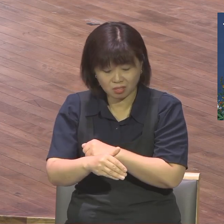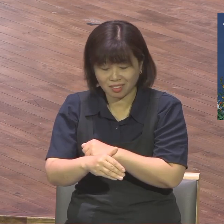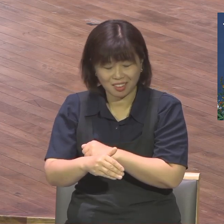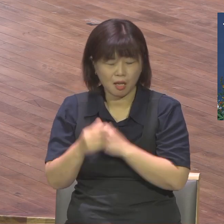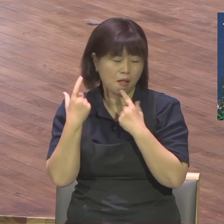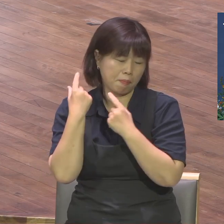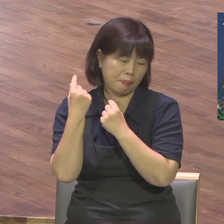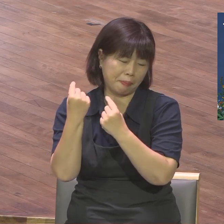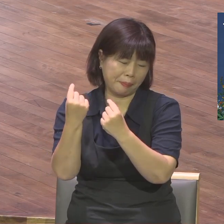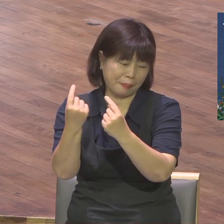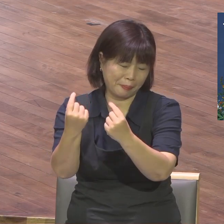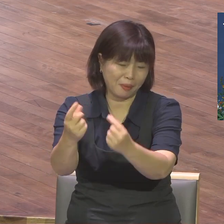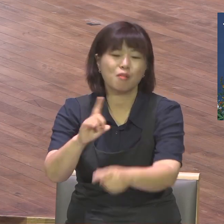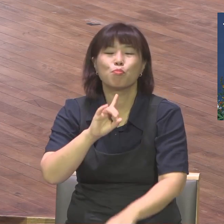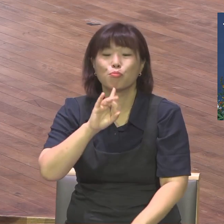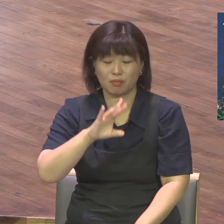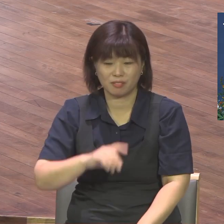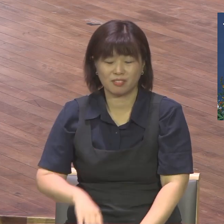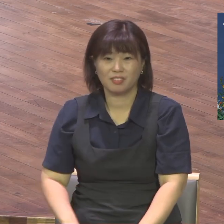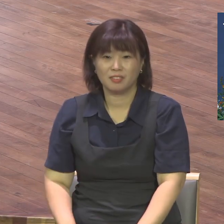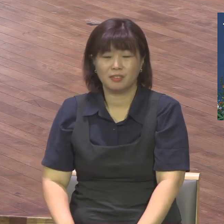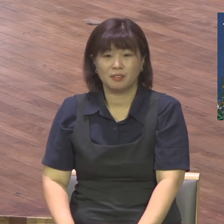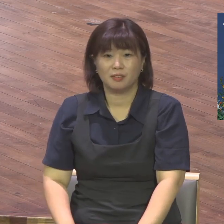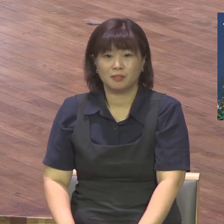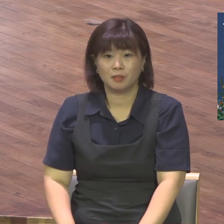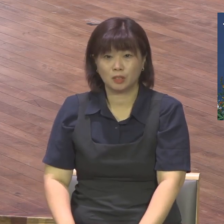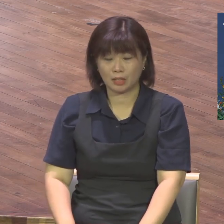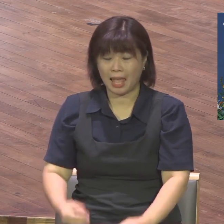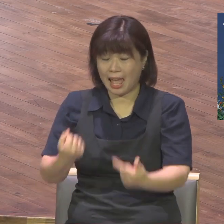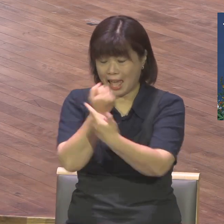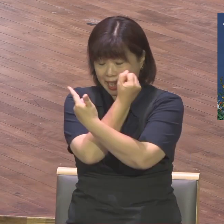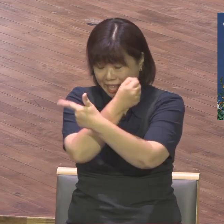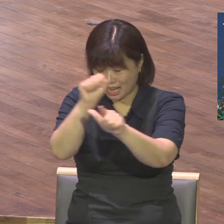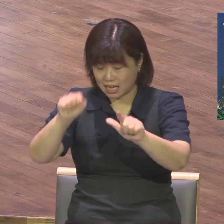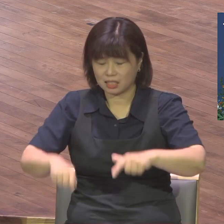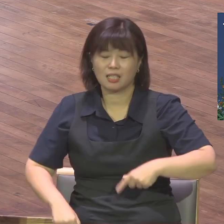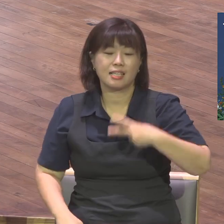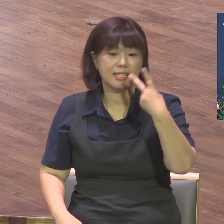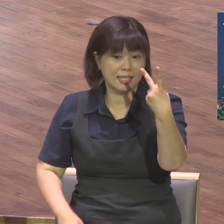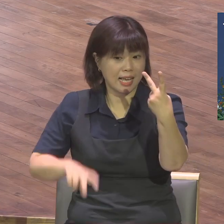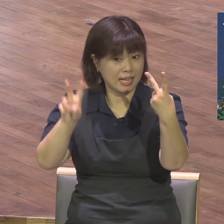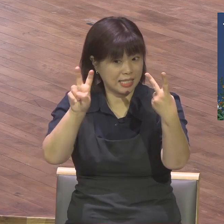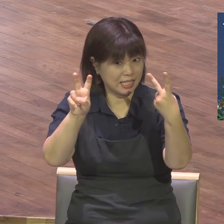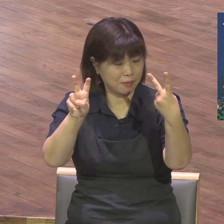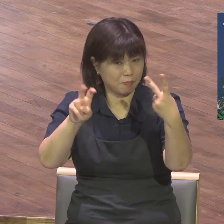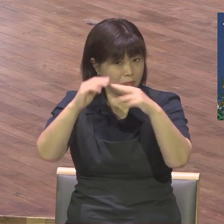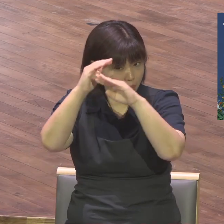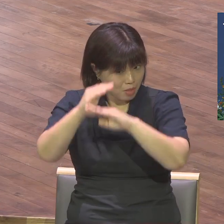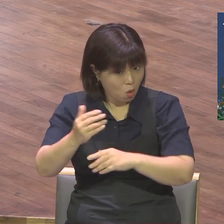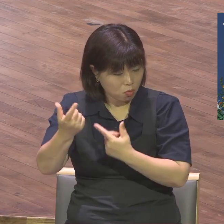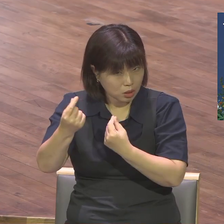있어. 살아있다는 증거이 그게 죽어야 돼. 갈렙당 23절. 십자가에 내가 못 박겠다. 나는 없다.